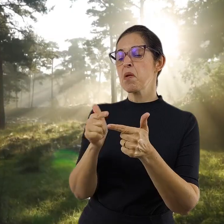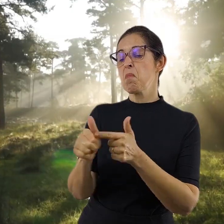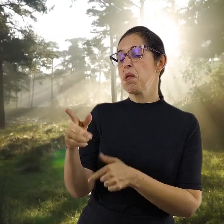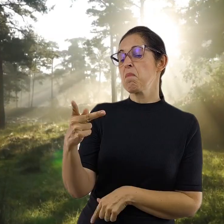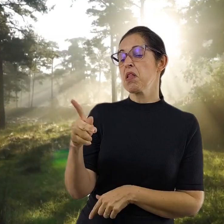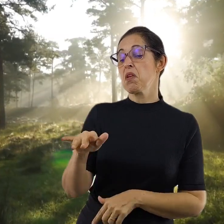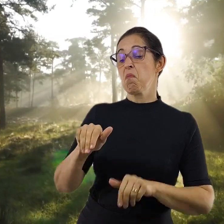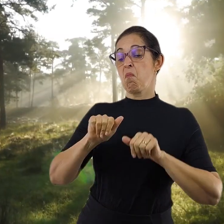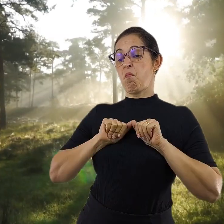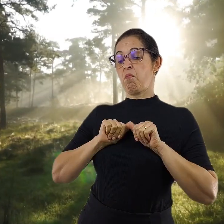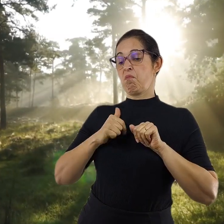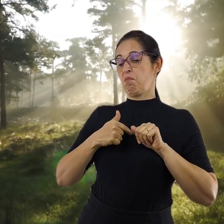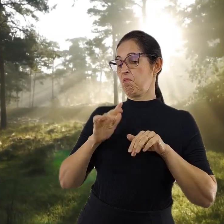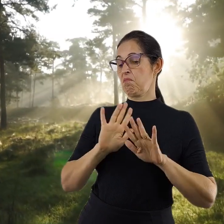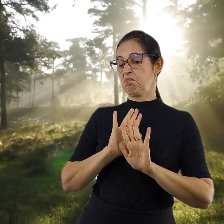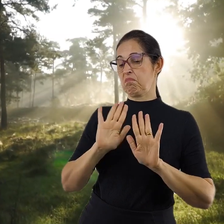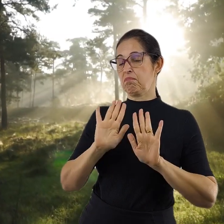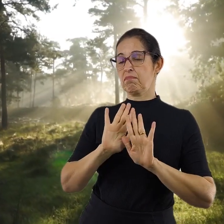problema é seu.